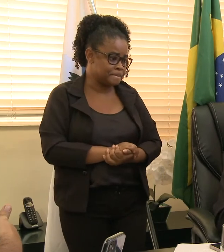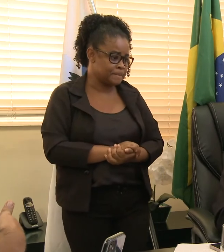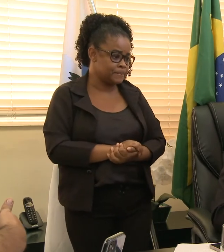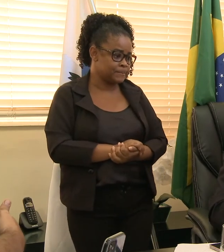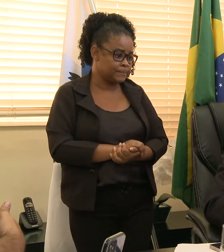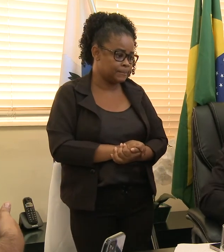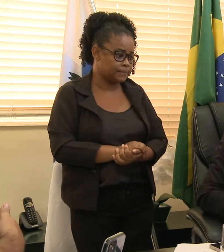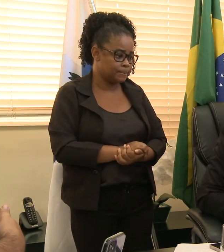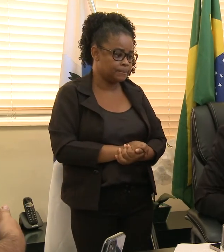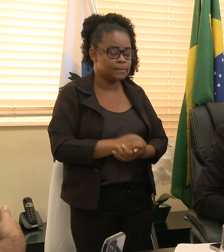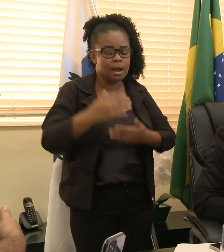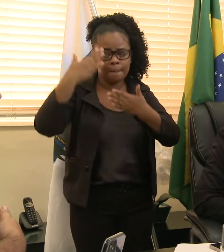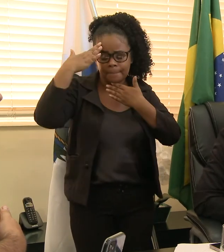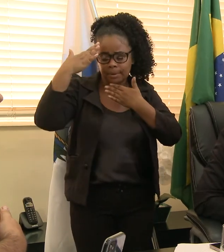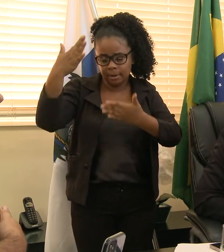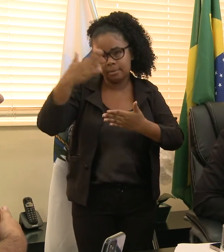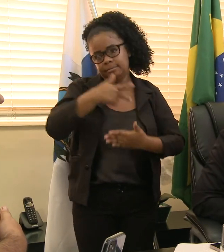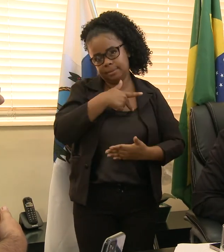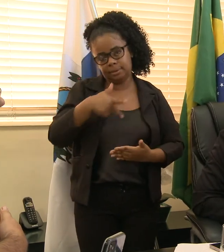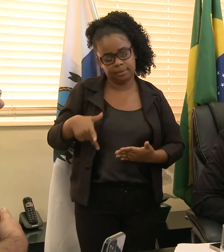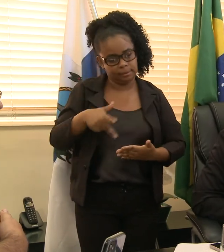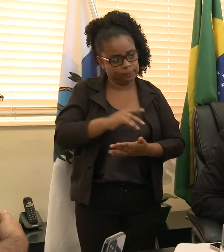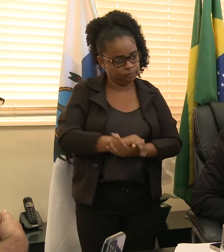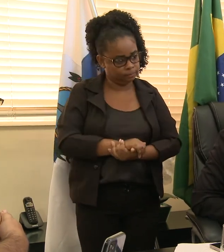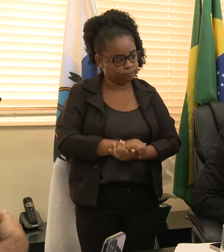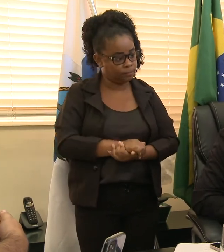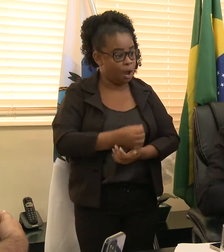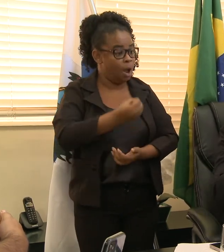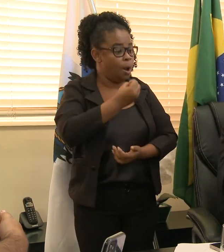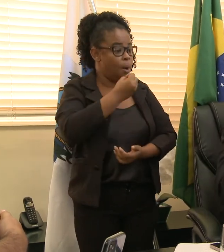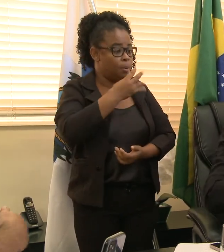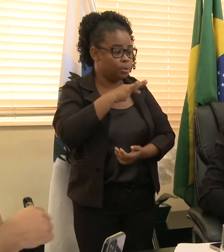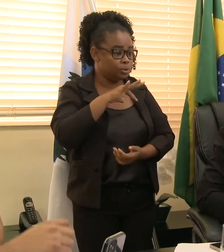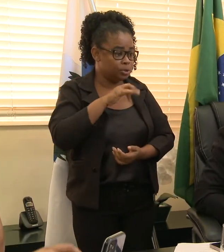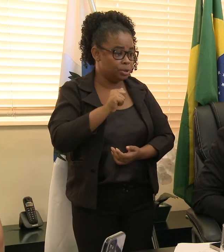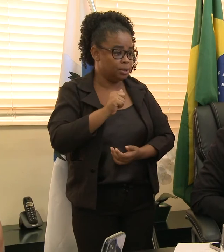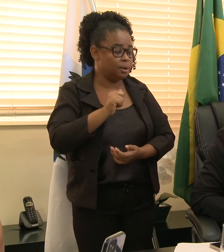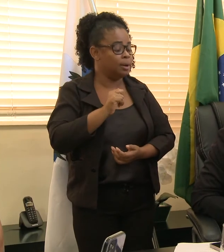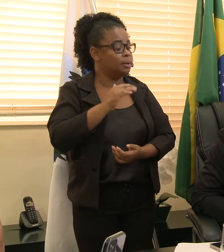eu e o companheiro que faz parte da Comissão de Segurança, Alerta de